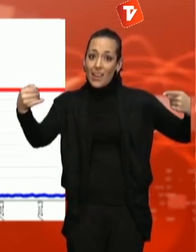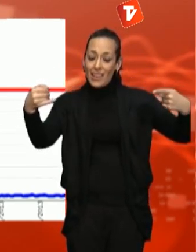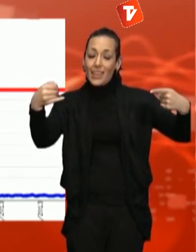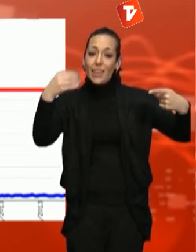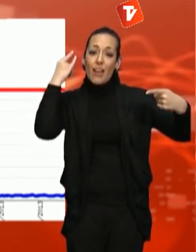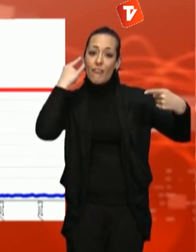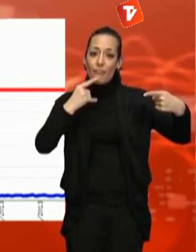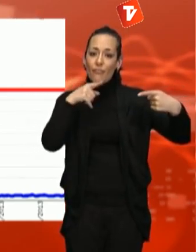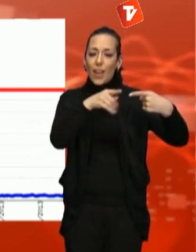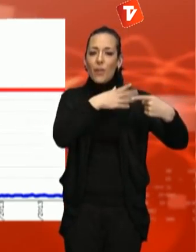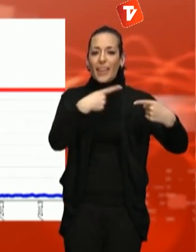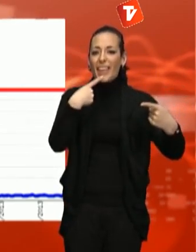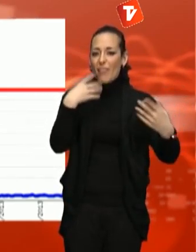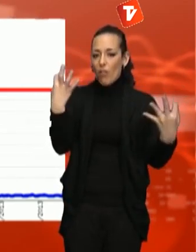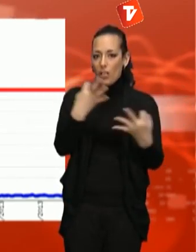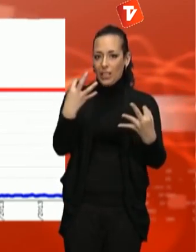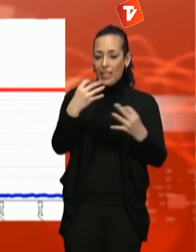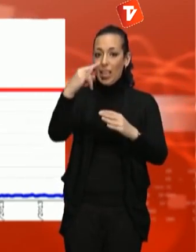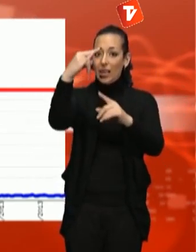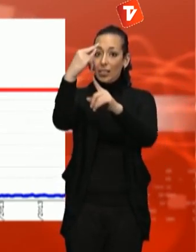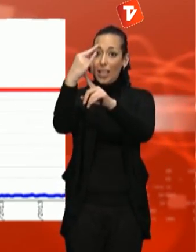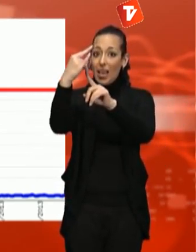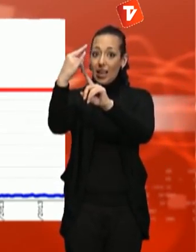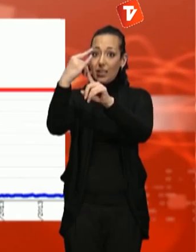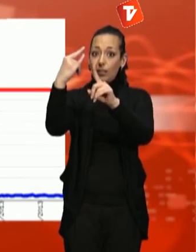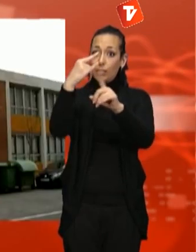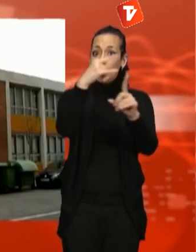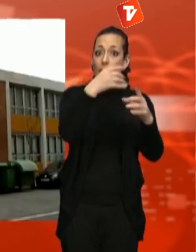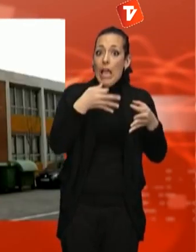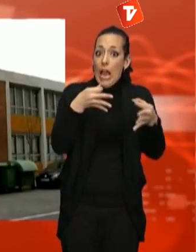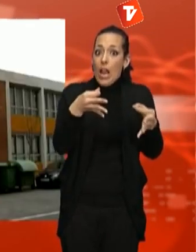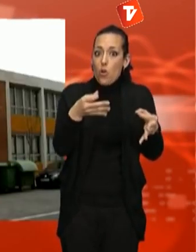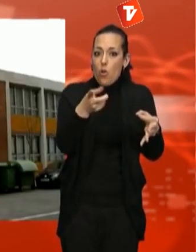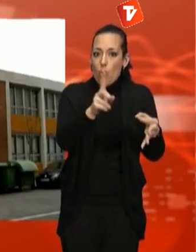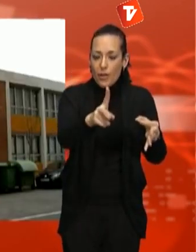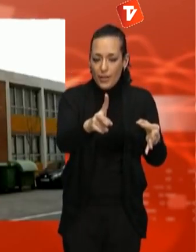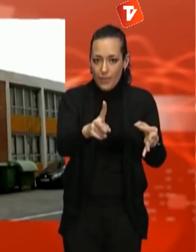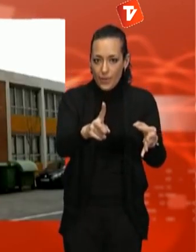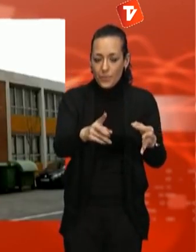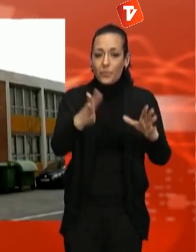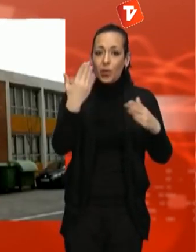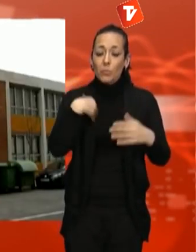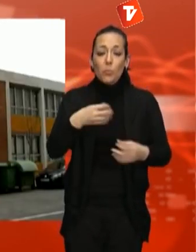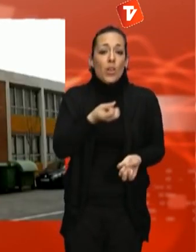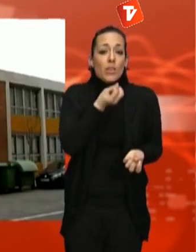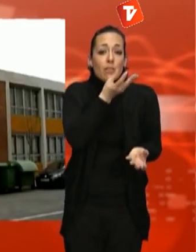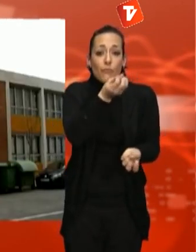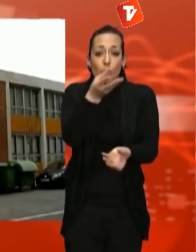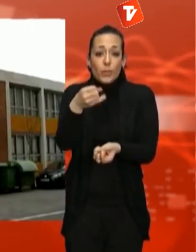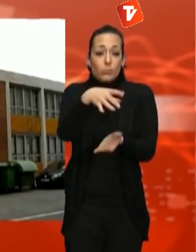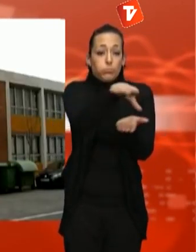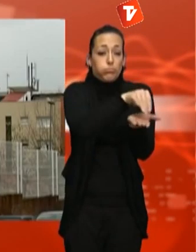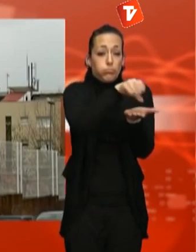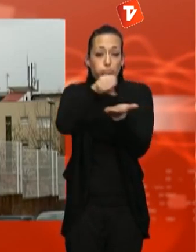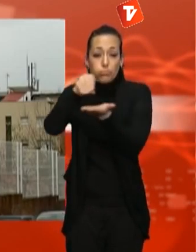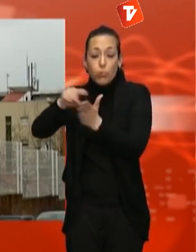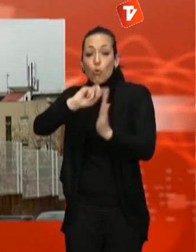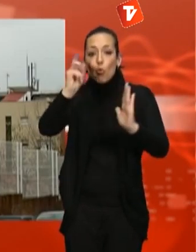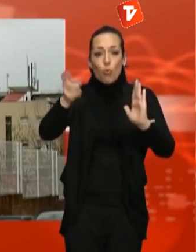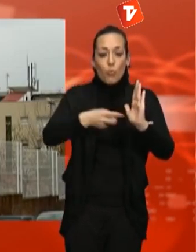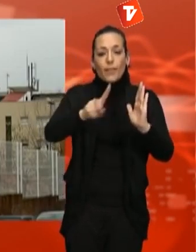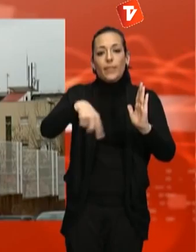l'antena que hi a la zona que no arriba a passar d'un bol i mig per metre. Un cop s'hagin recollit les dades, aquests aparells es cediran a municipis més petits